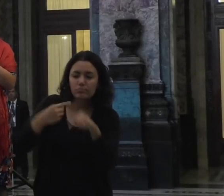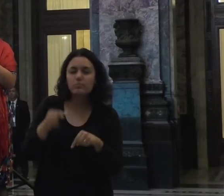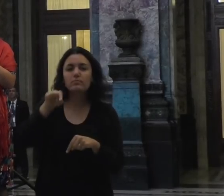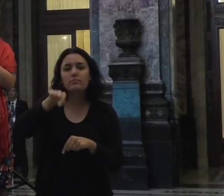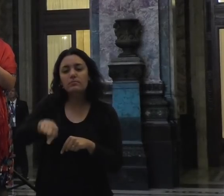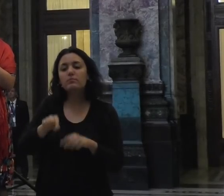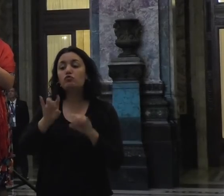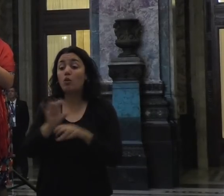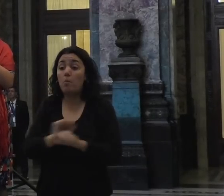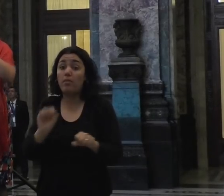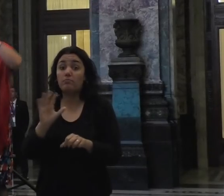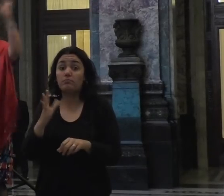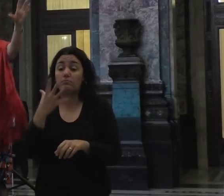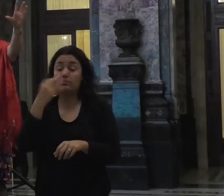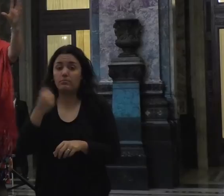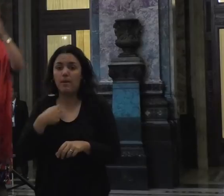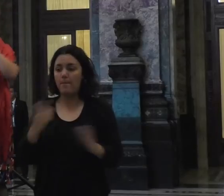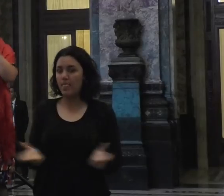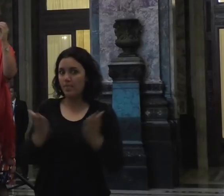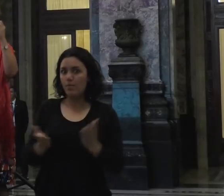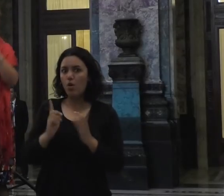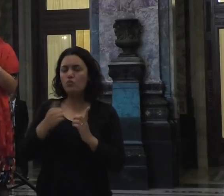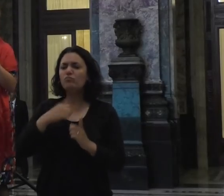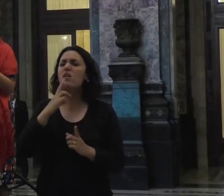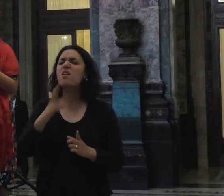como el input, el estímulo y la respuesta.